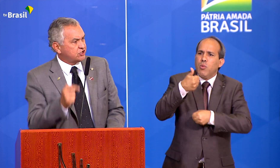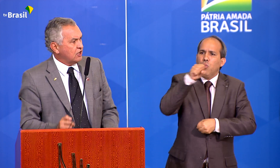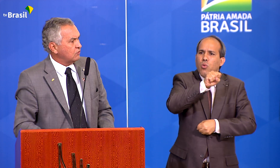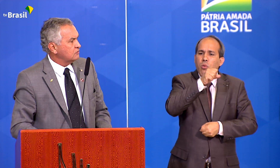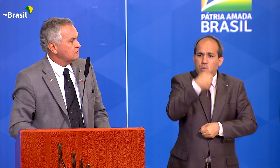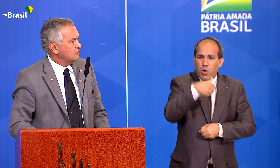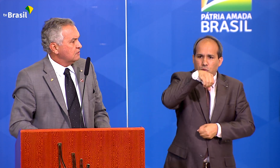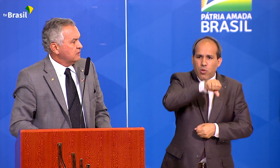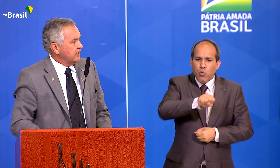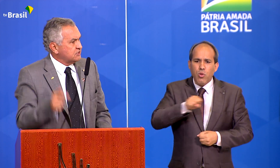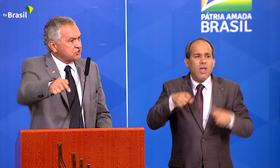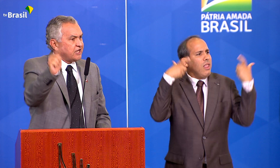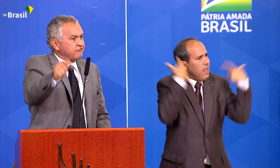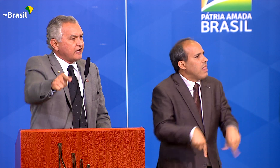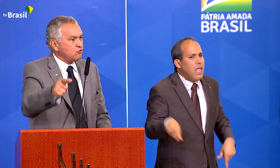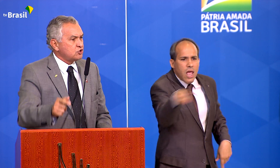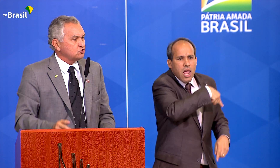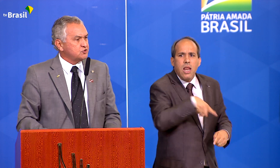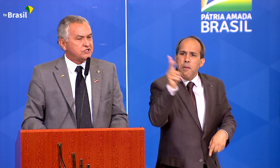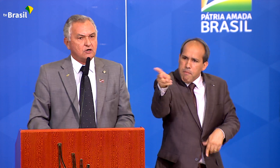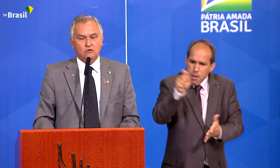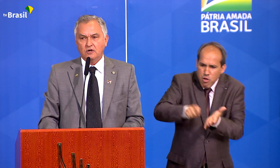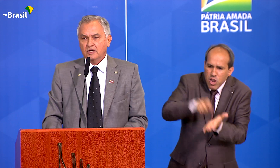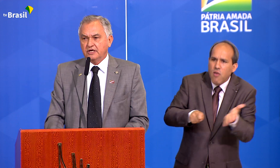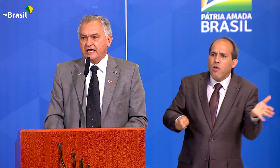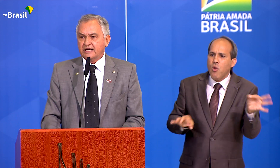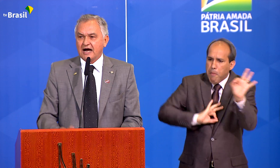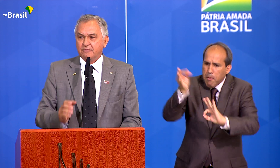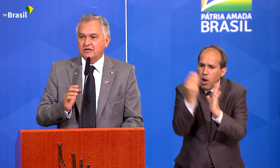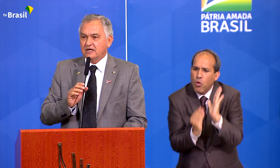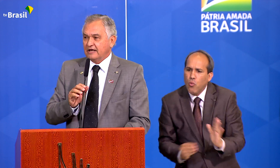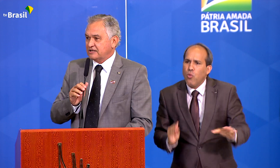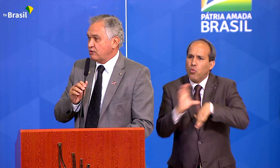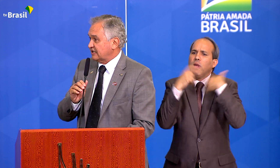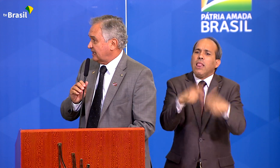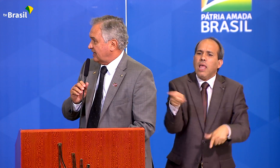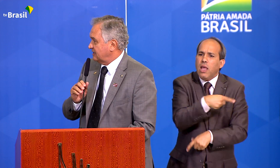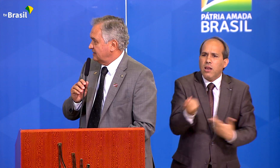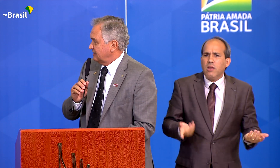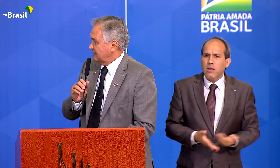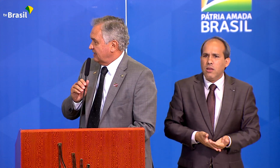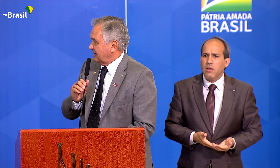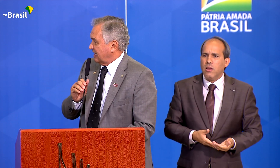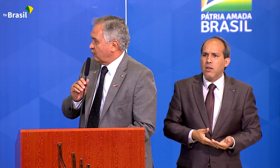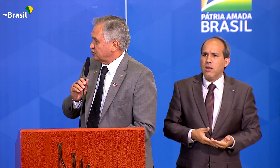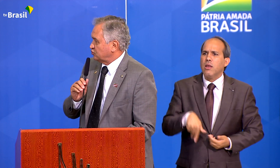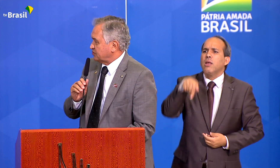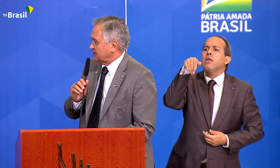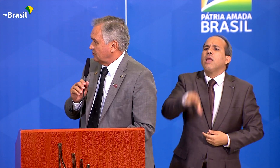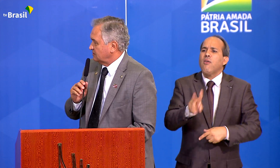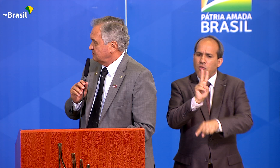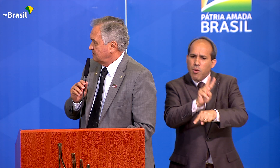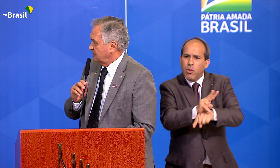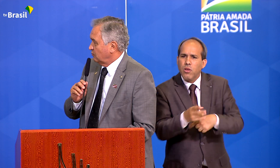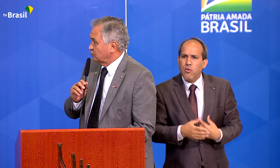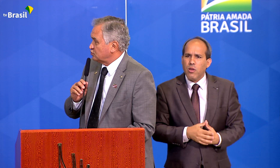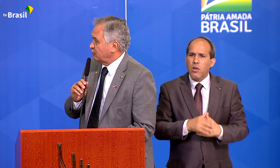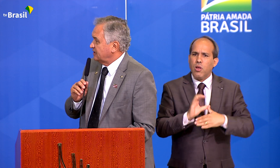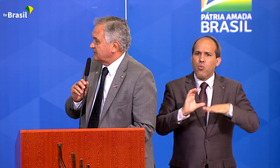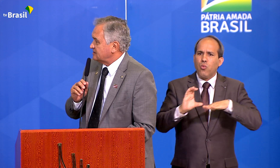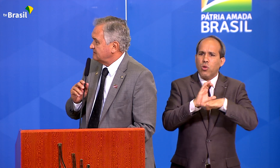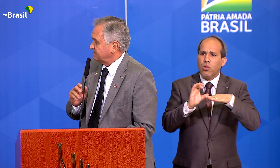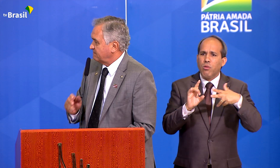onde eles estão eles escreveram a constituição e quem sabe resguardar a constituição